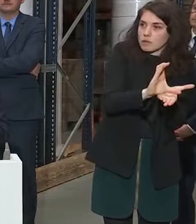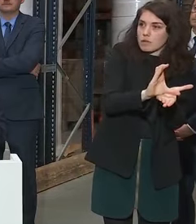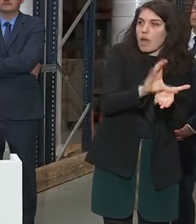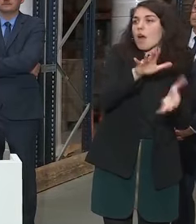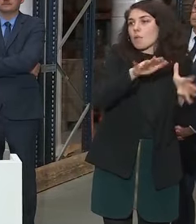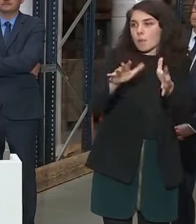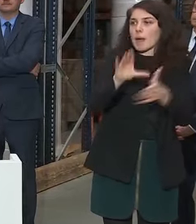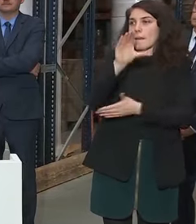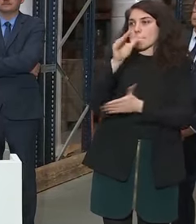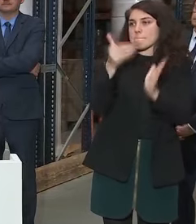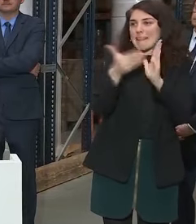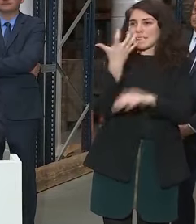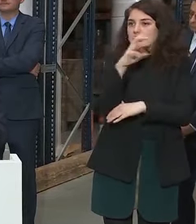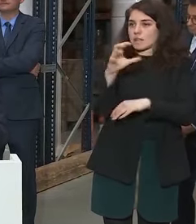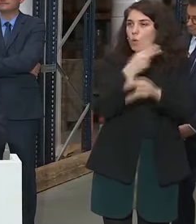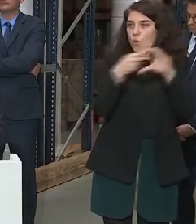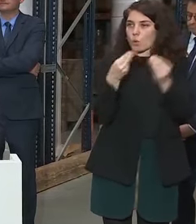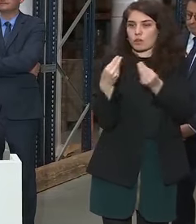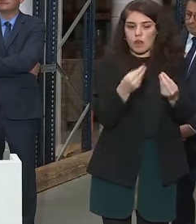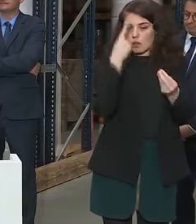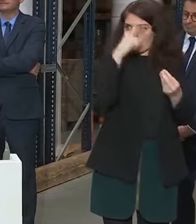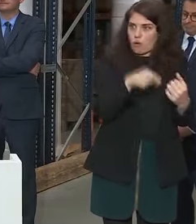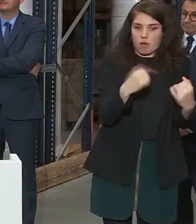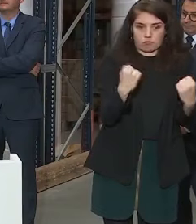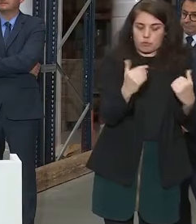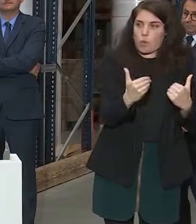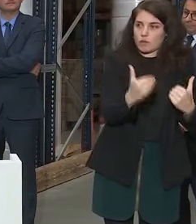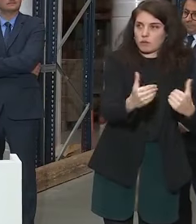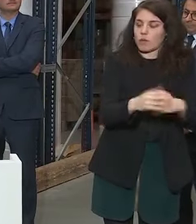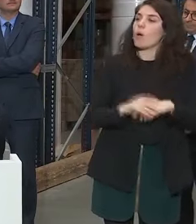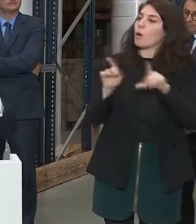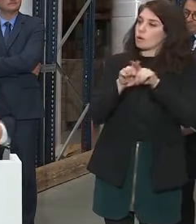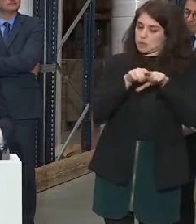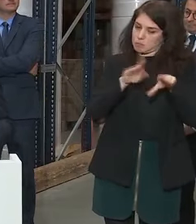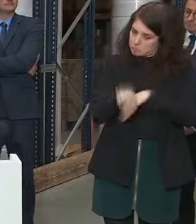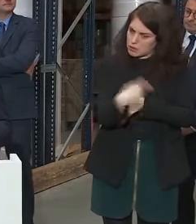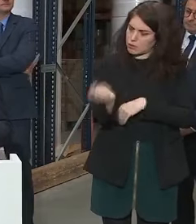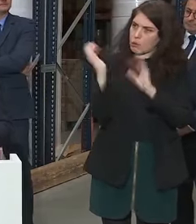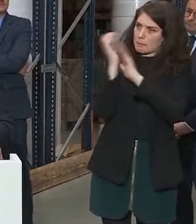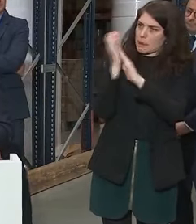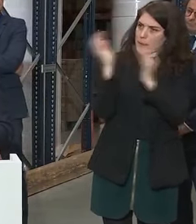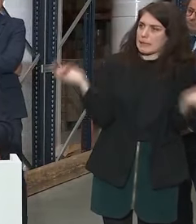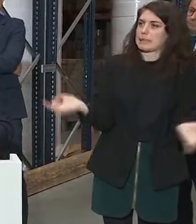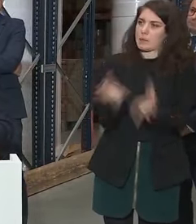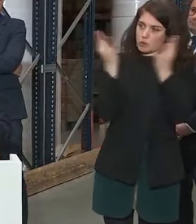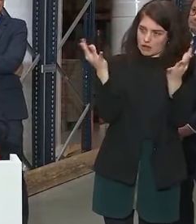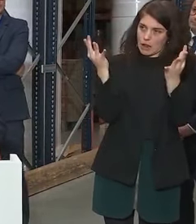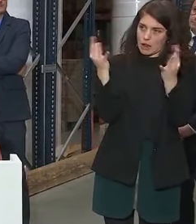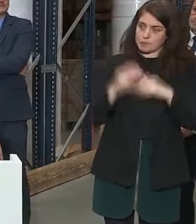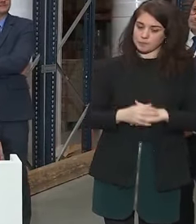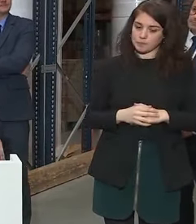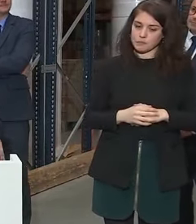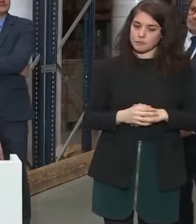1 500 euros et qui permet là aussi de tenir. Et puis, il y aura cette prime exceptionnelle J'ai demandé au gouvernement de travailler